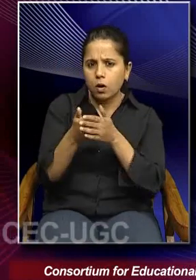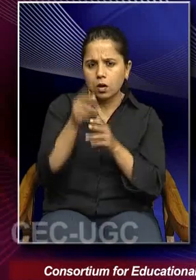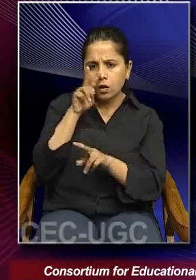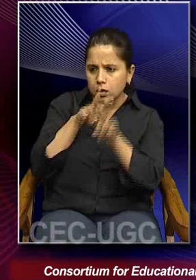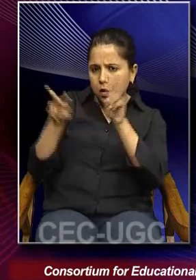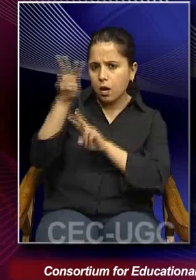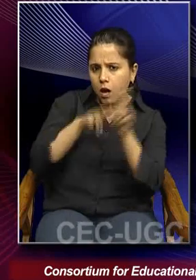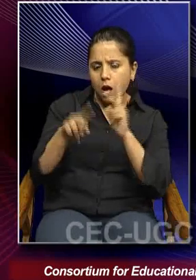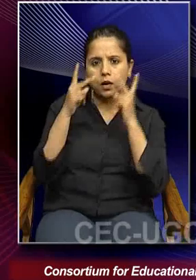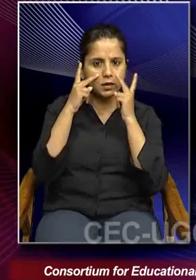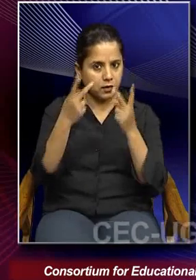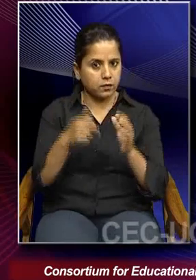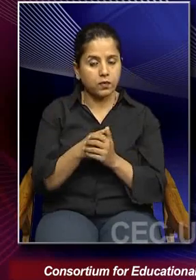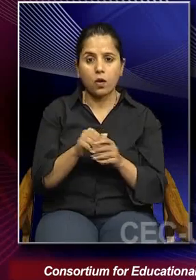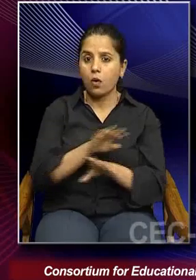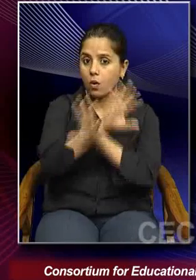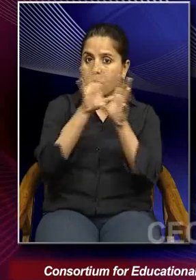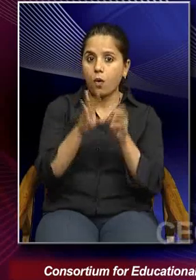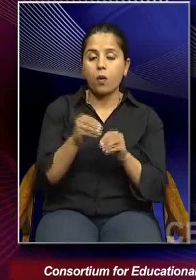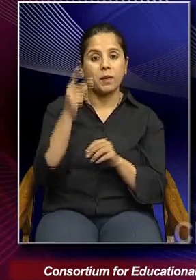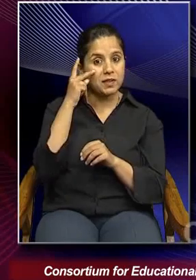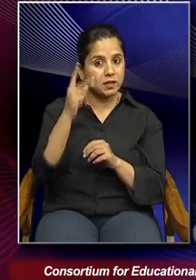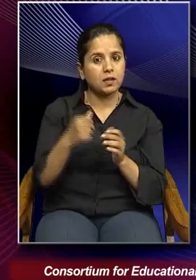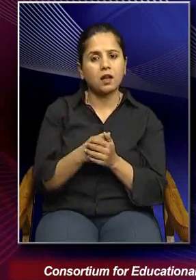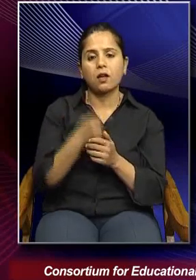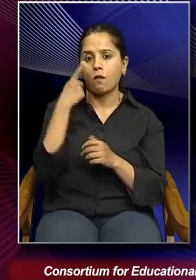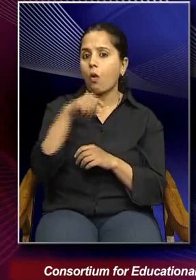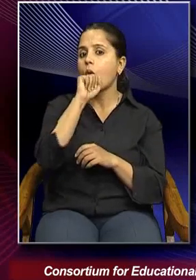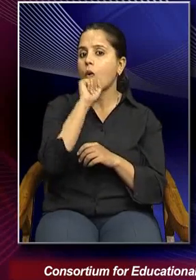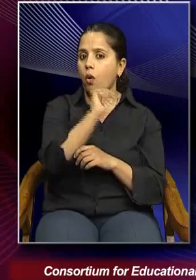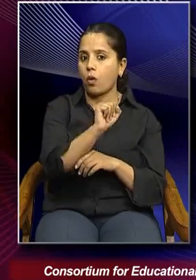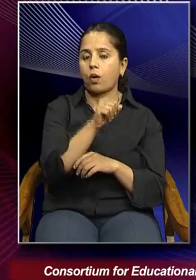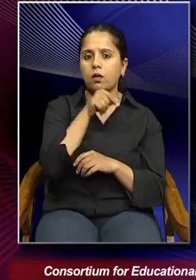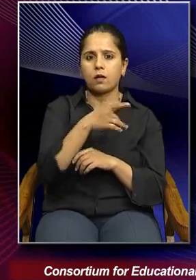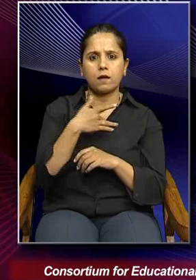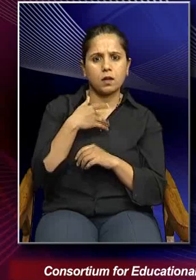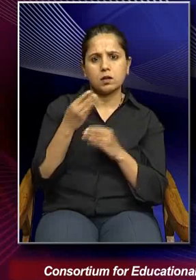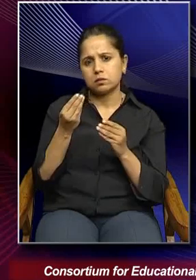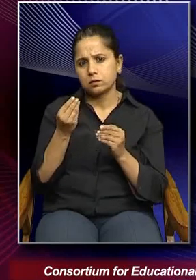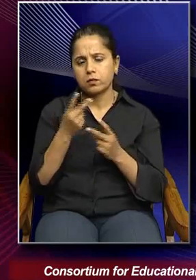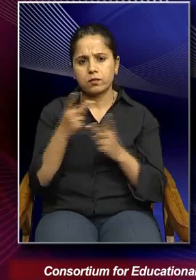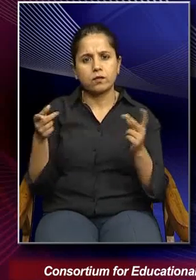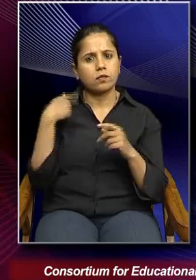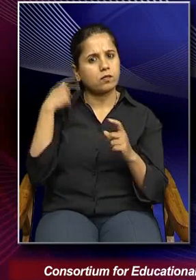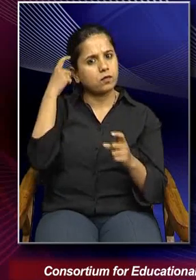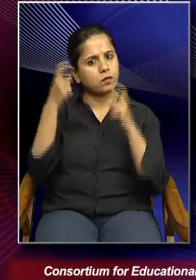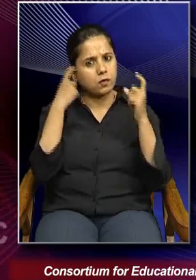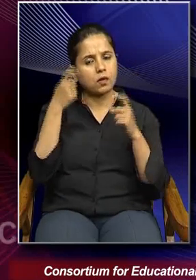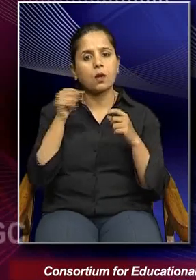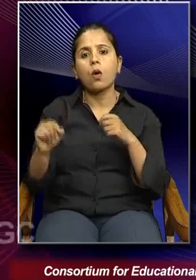देखा उन सबको अपनी विलक्षण रचनाओं की